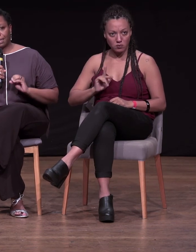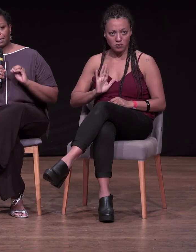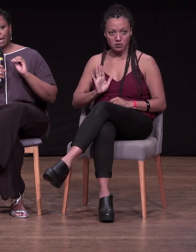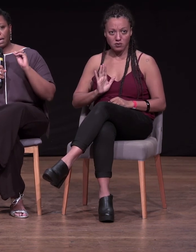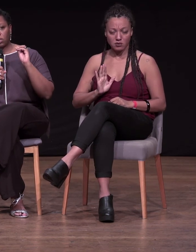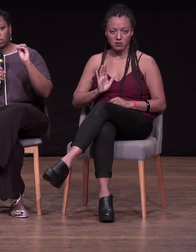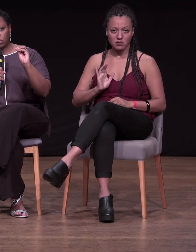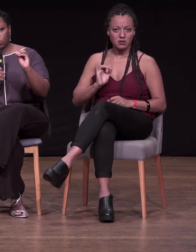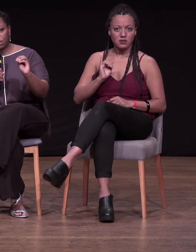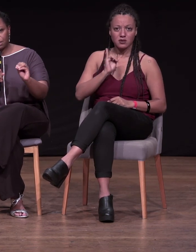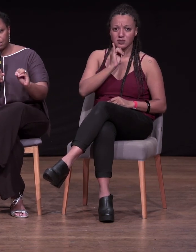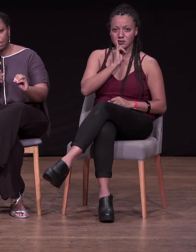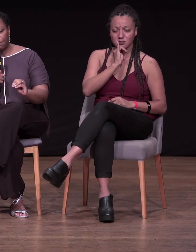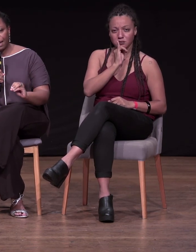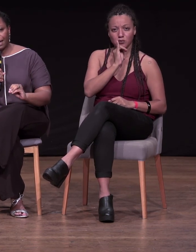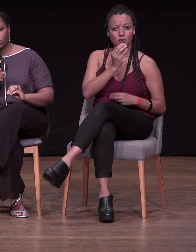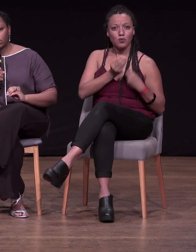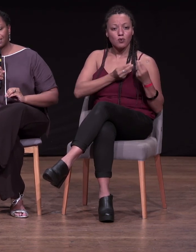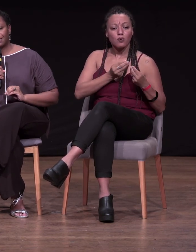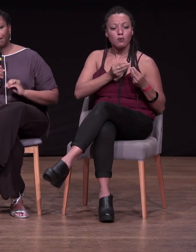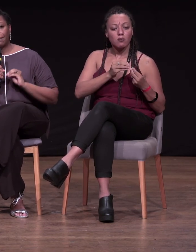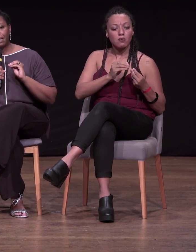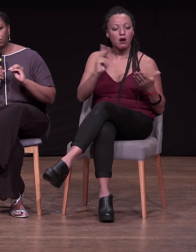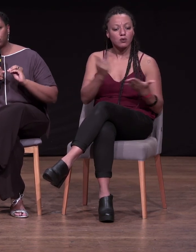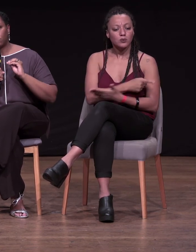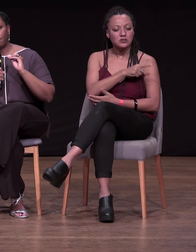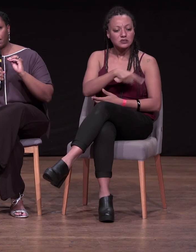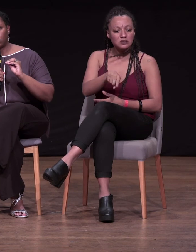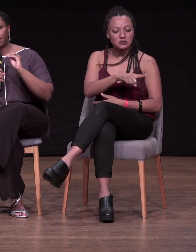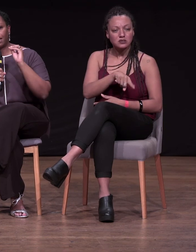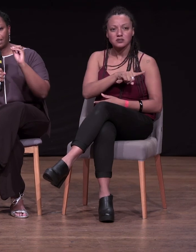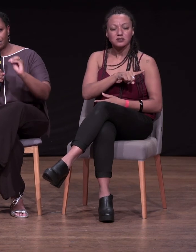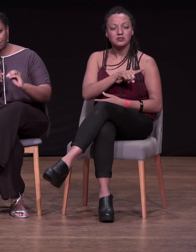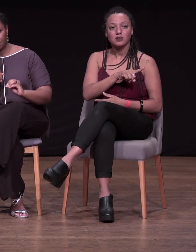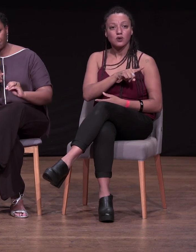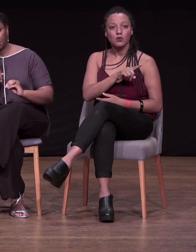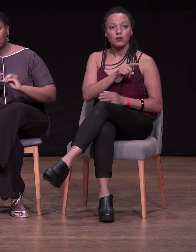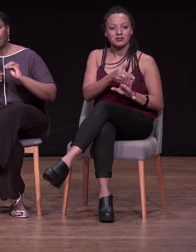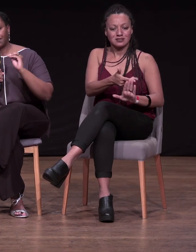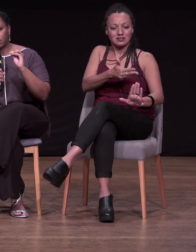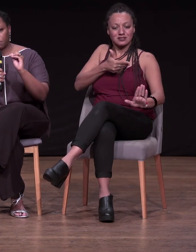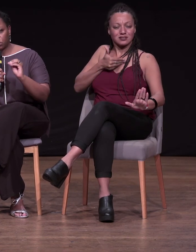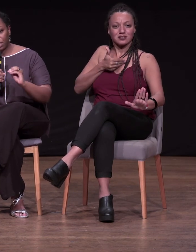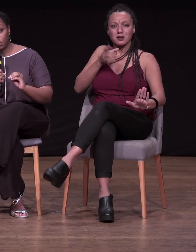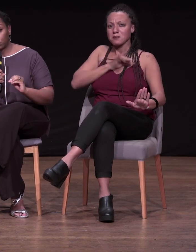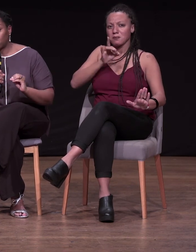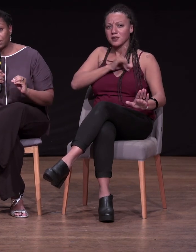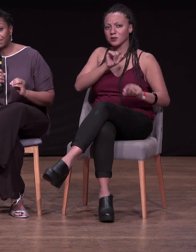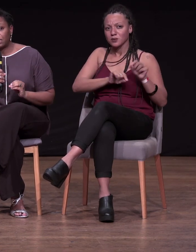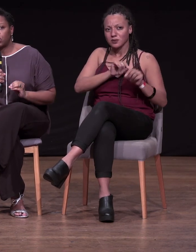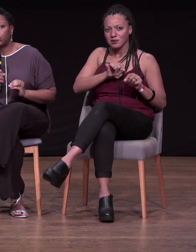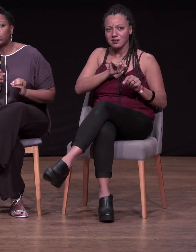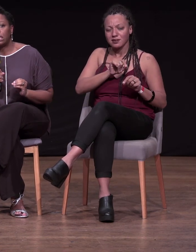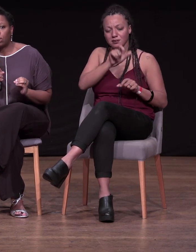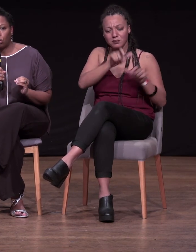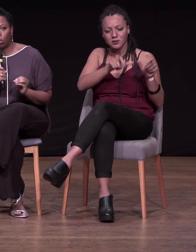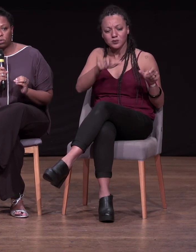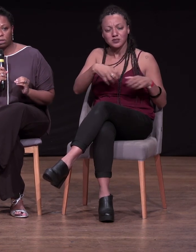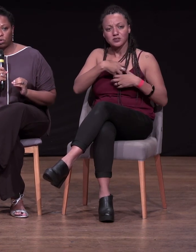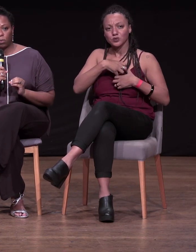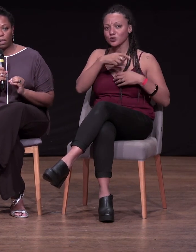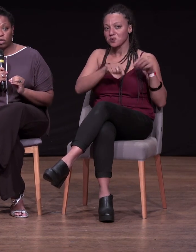que estratégias, com que sistemática, que tamanho de medo era esse que as pessoas